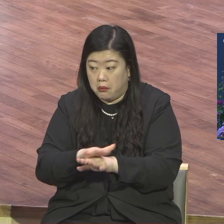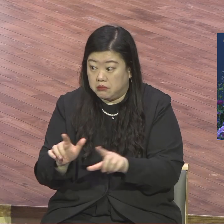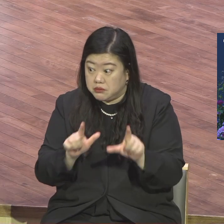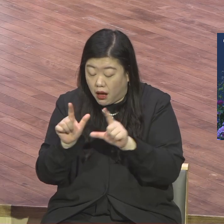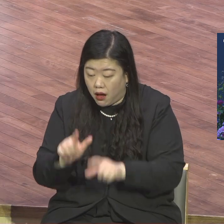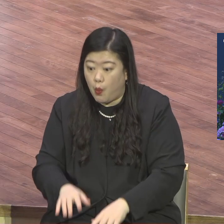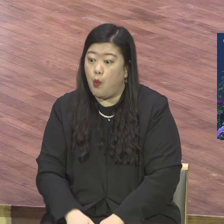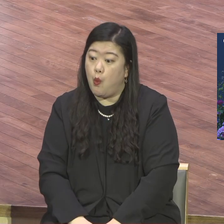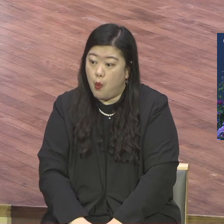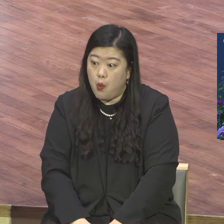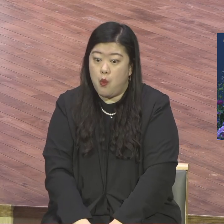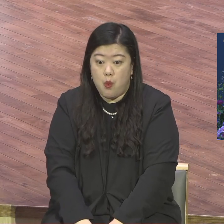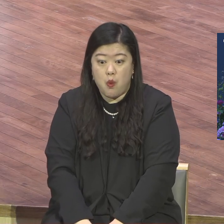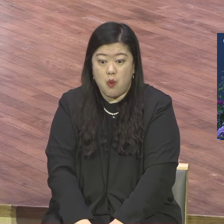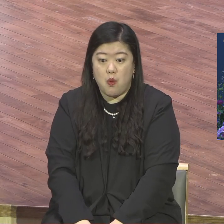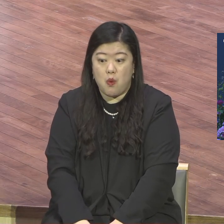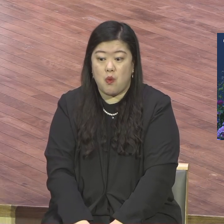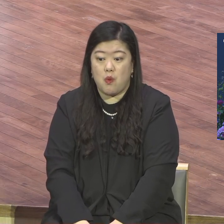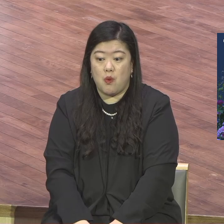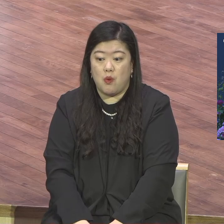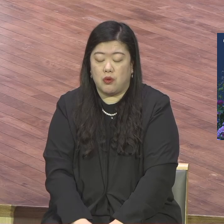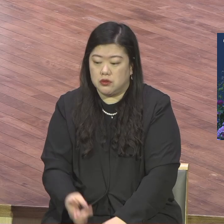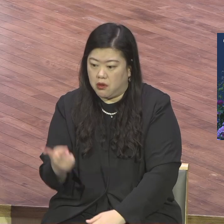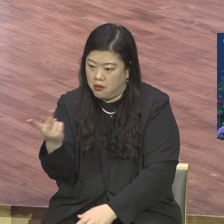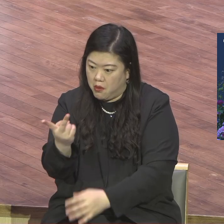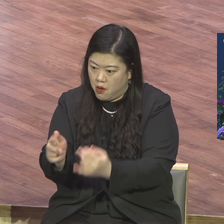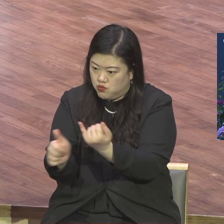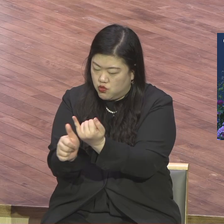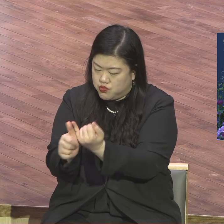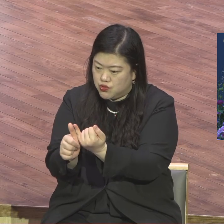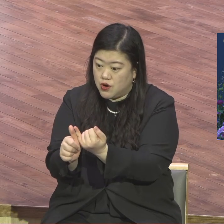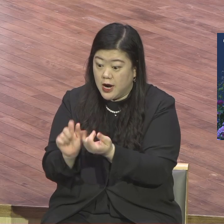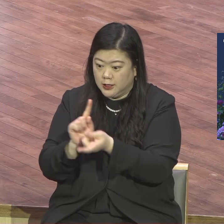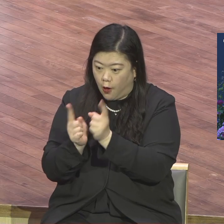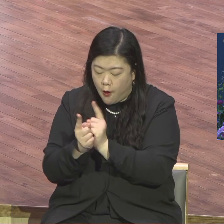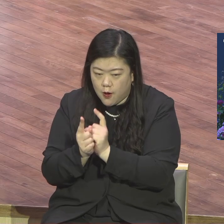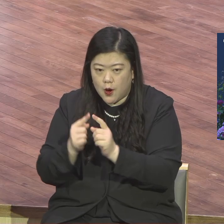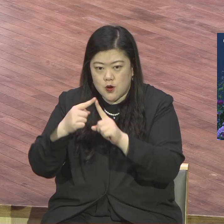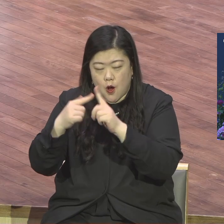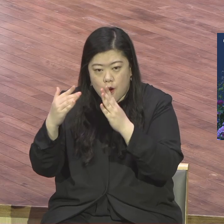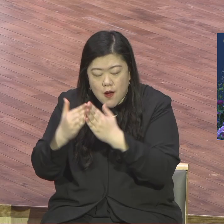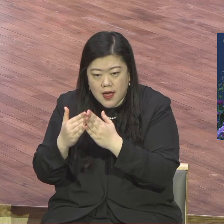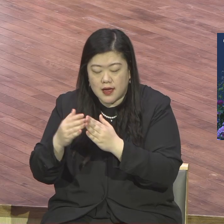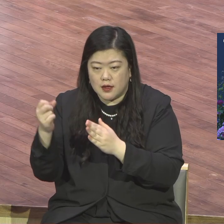24 깨어 있어 이 일 때문에 기도한다. 행복한 거예요.